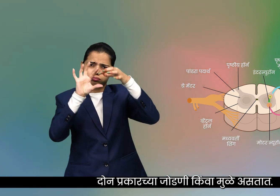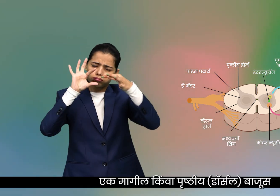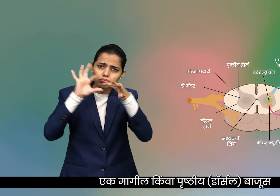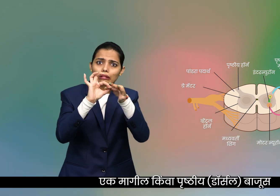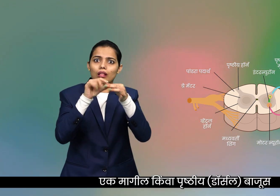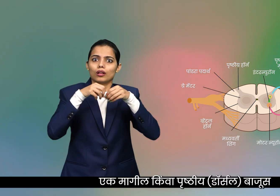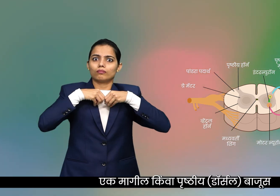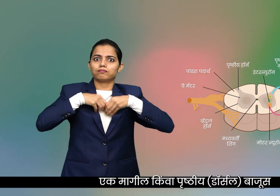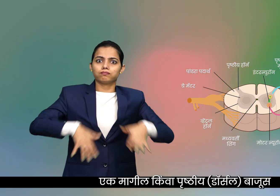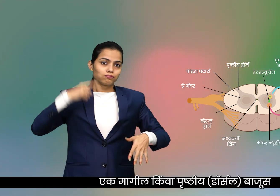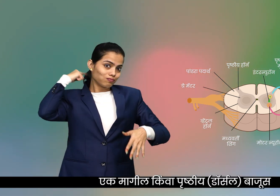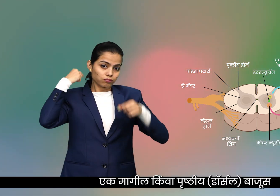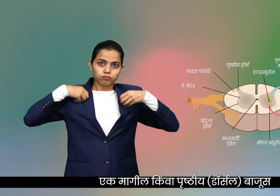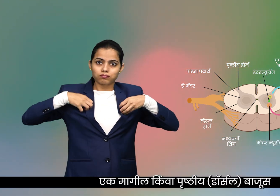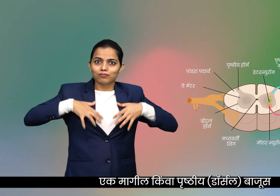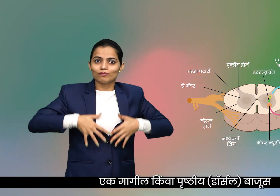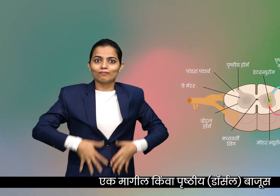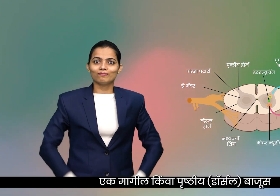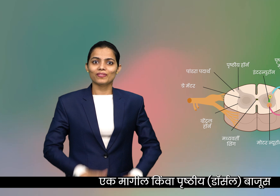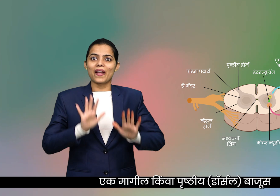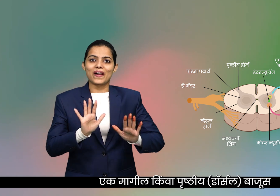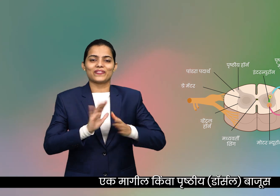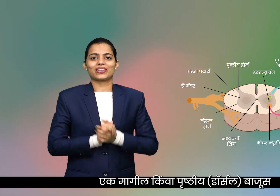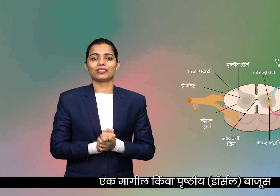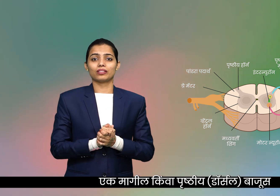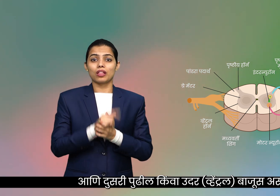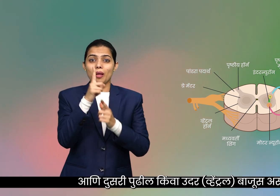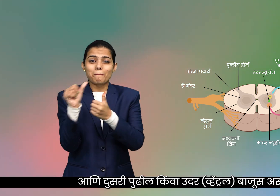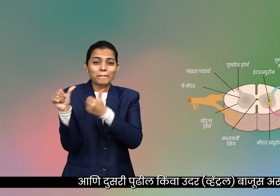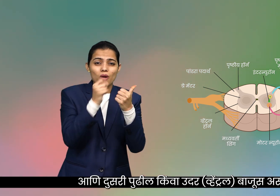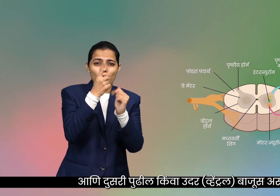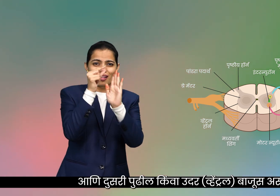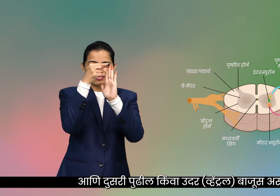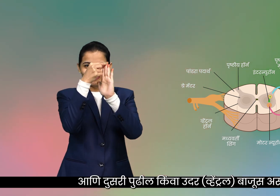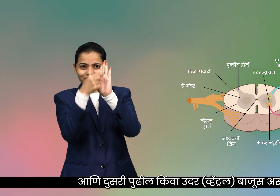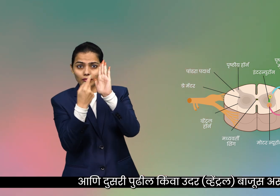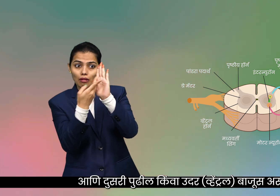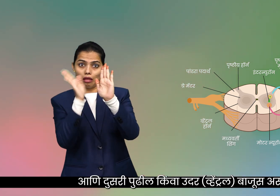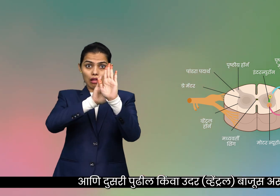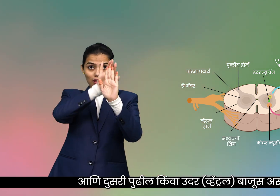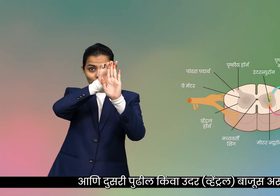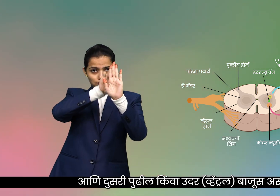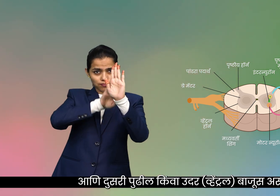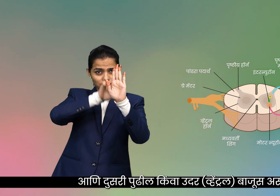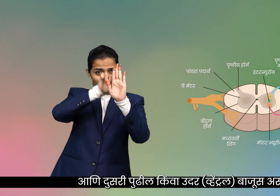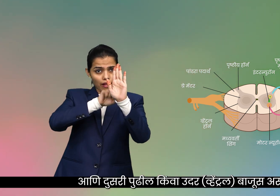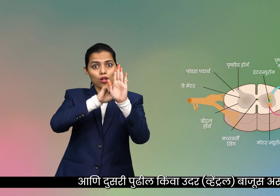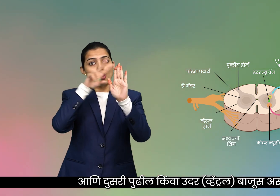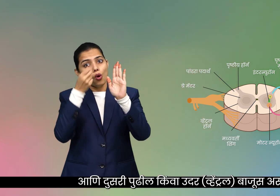एक मागील किंवा पृष्ठीय डॉर्सल बाजूस आणि दुसरी पुढील किंवा उदर वेंट्रल बाजूस असते.